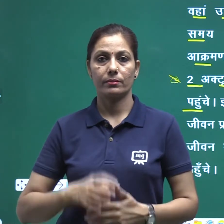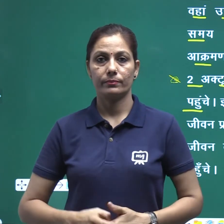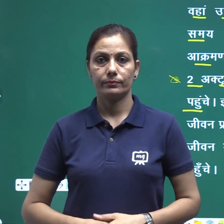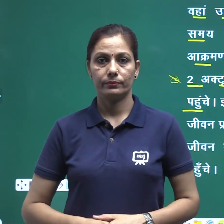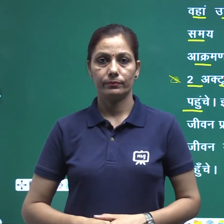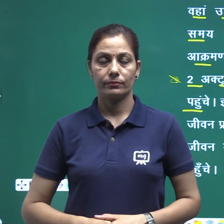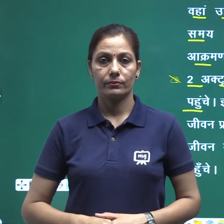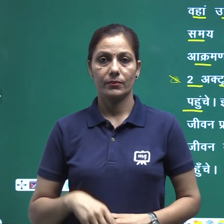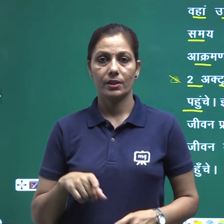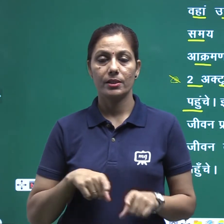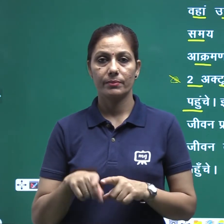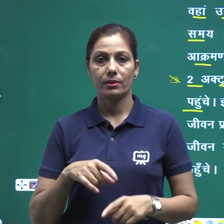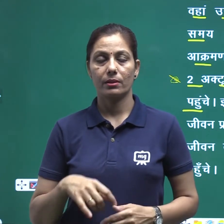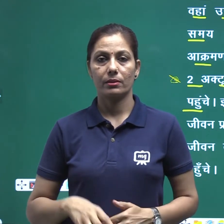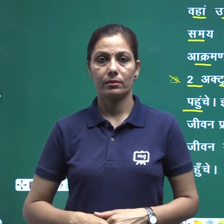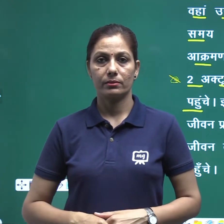इस प्रकार